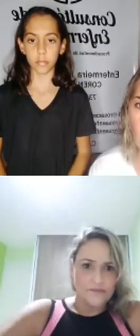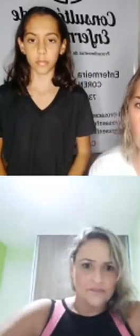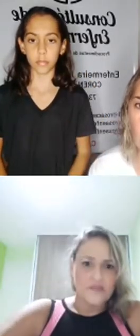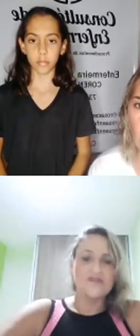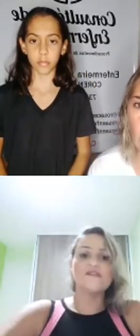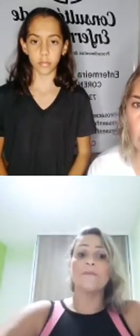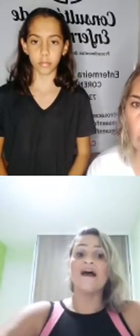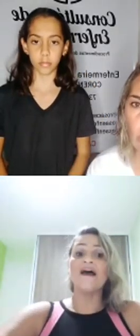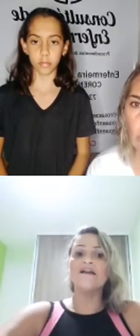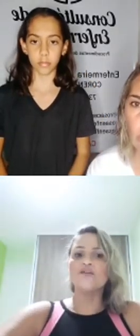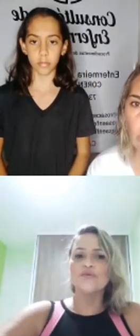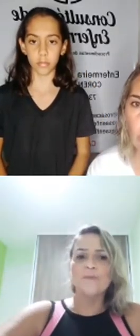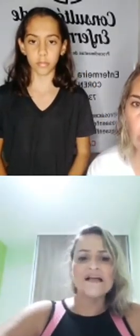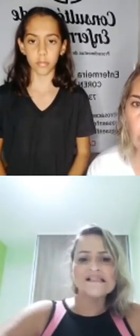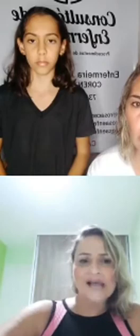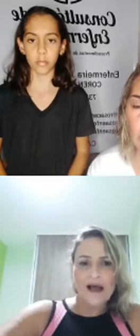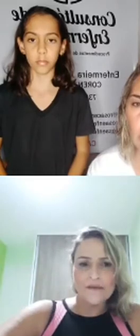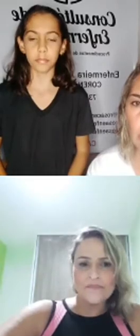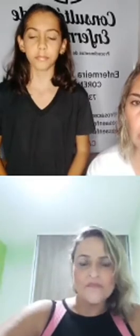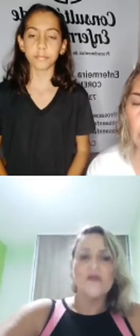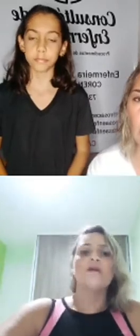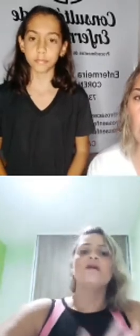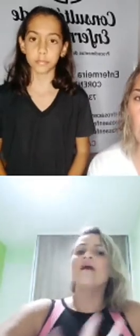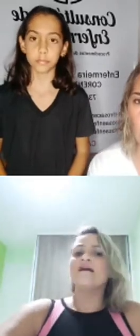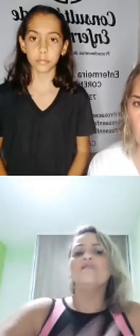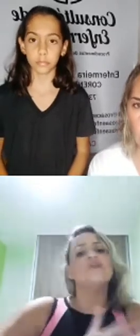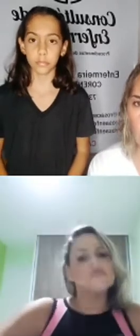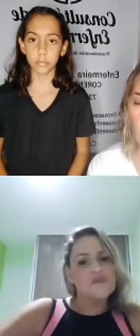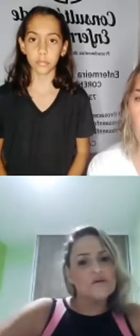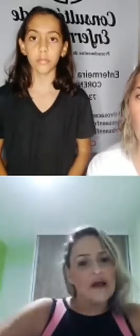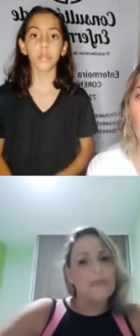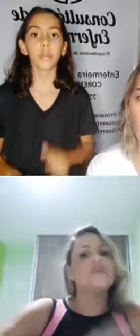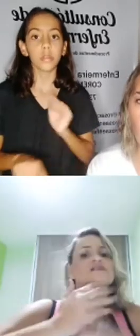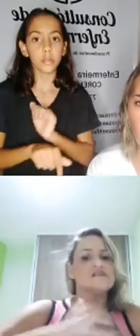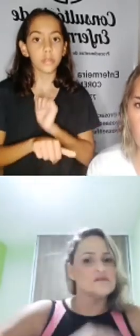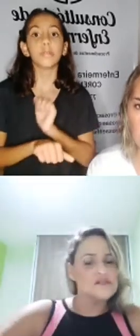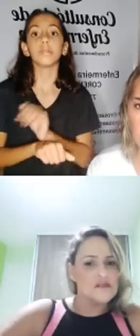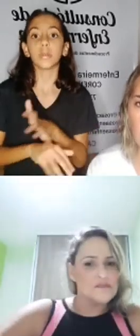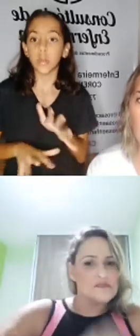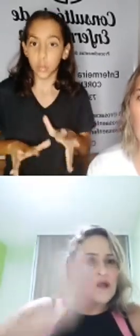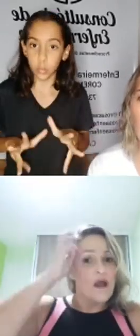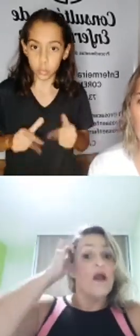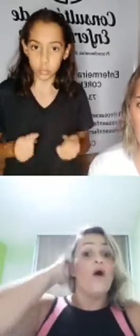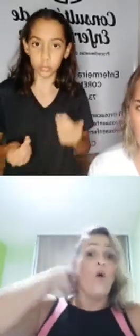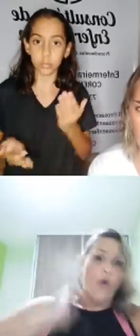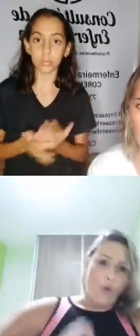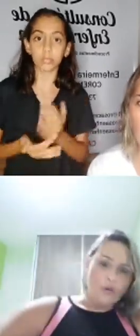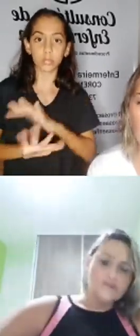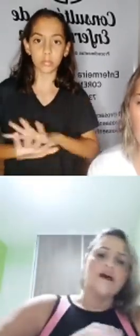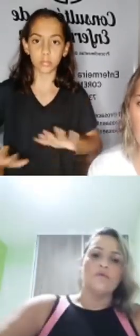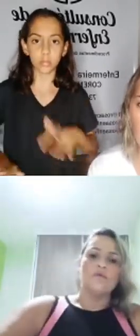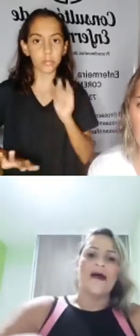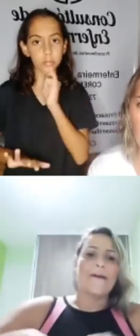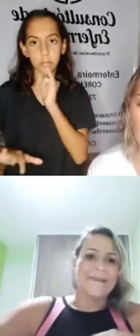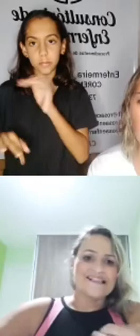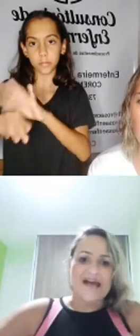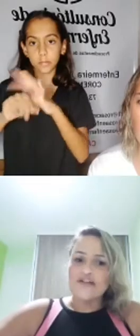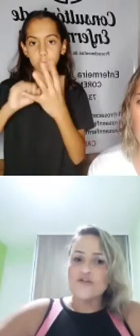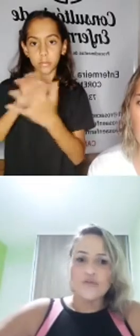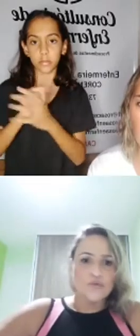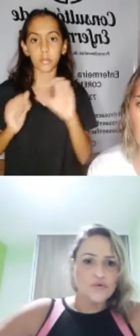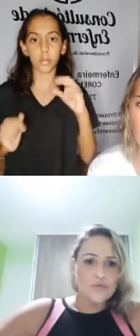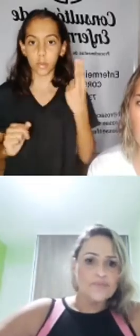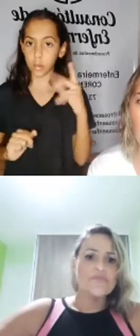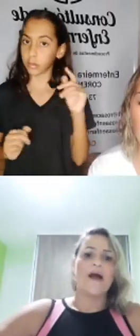casa, espere tudo passar e aí vamos voltar para fazer seus exames. Ou, não, apesar